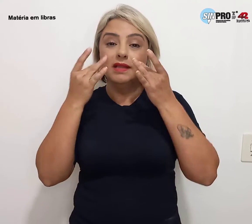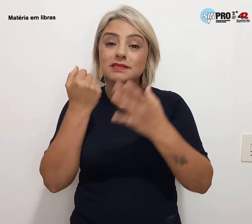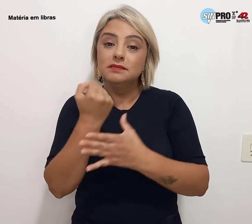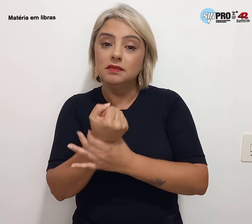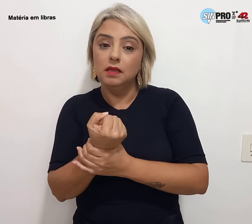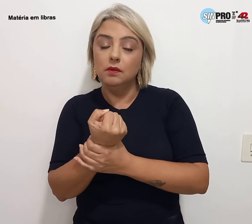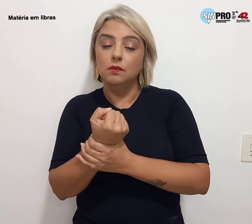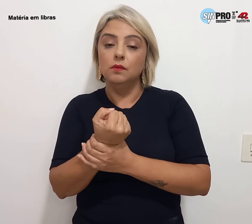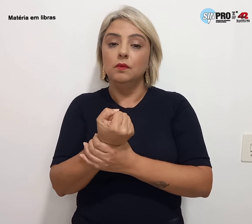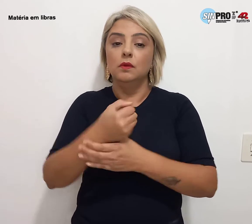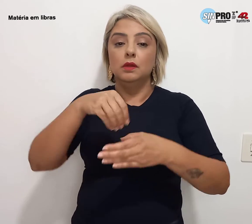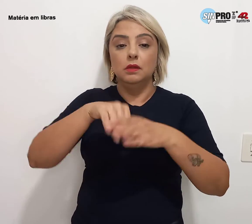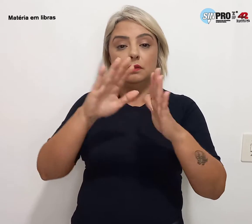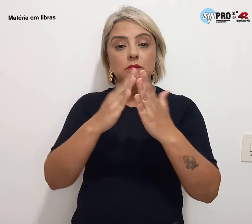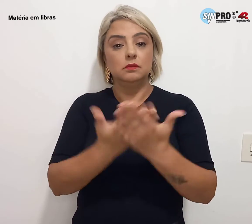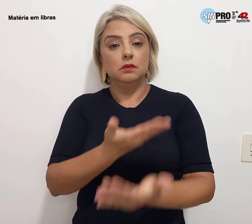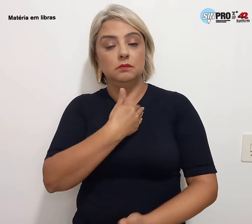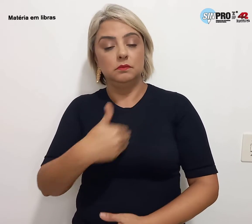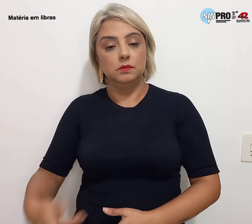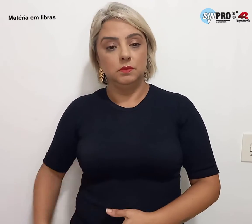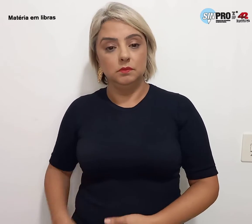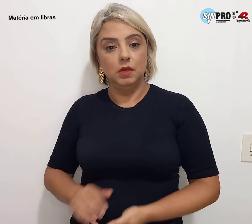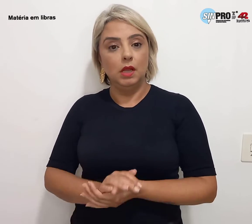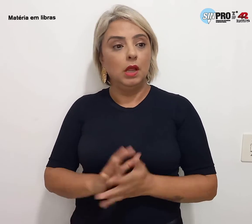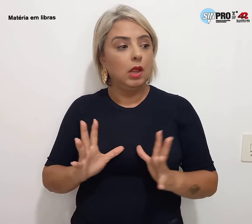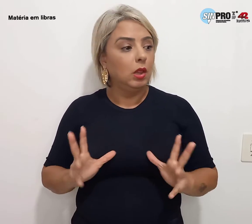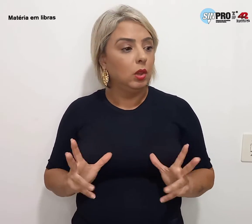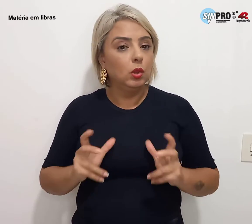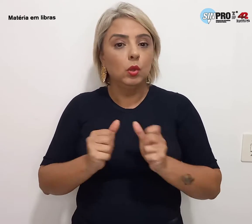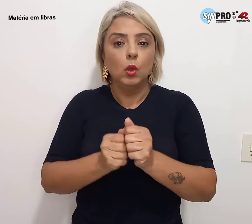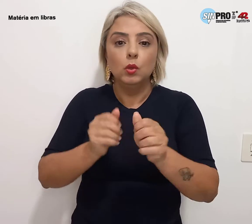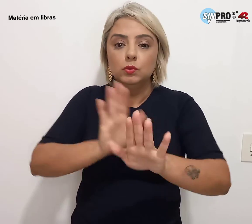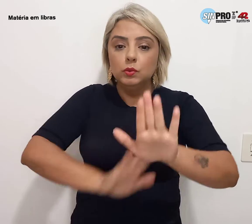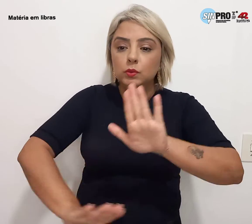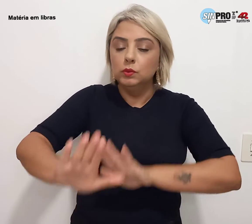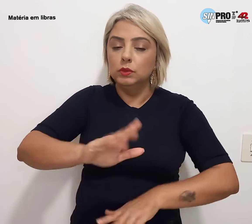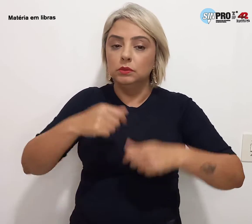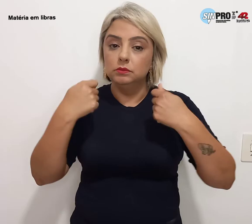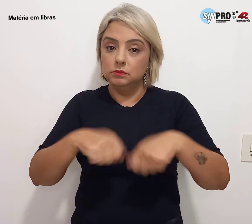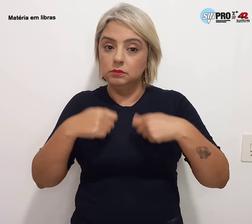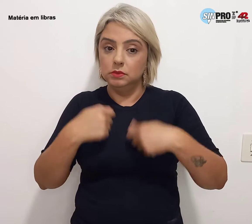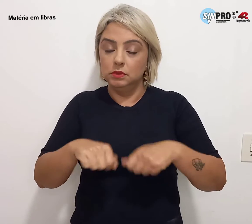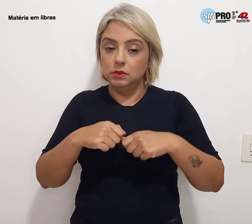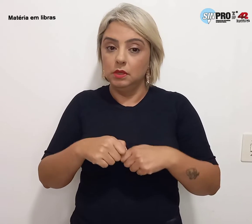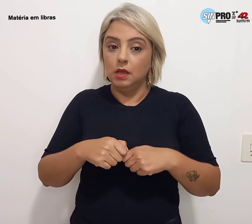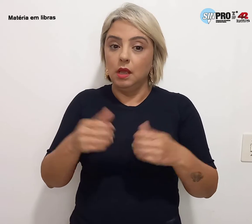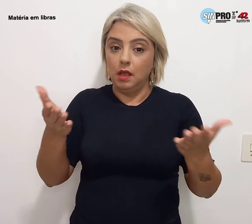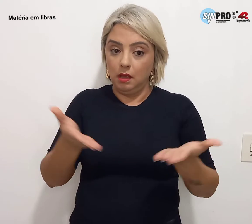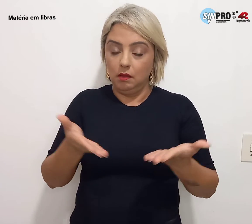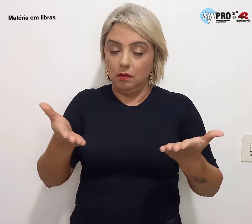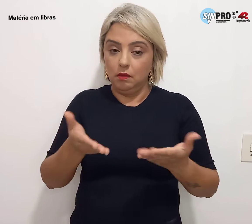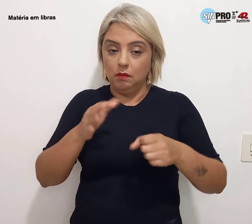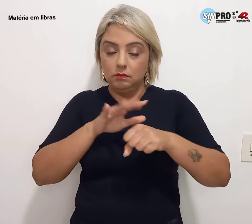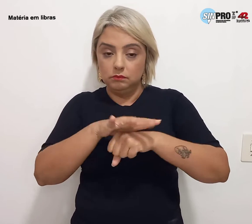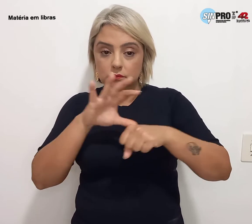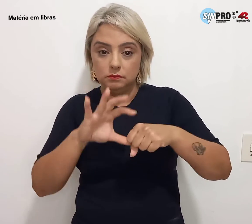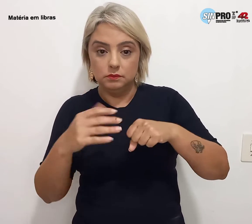na rede pública. Diante de todos os cuidados necessários neste momento de pandemia da Covid